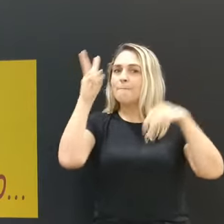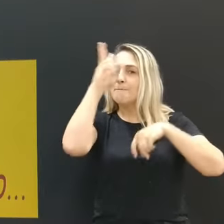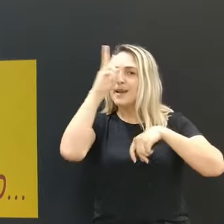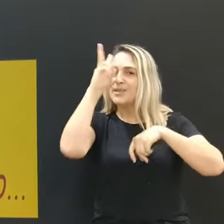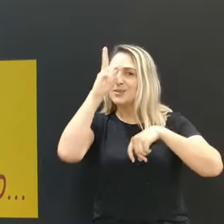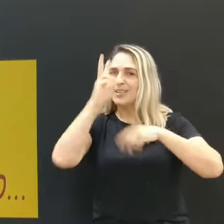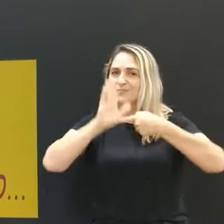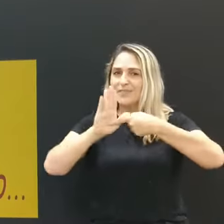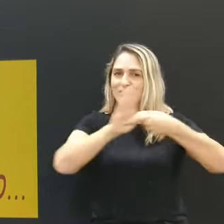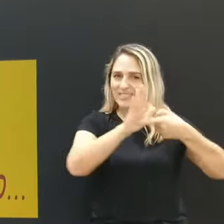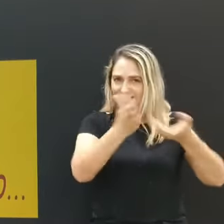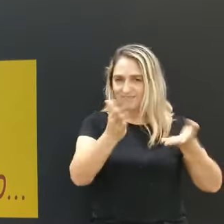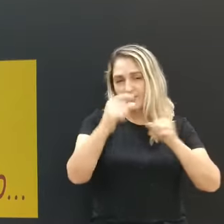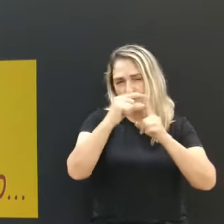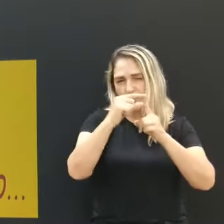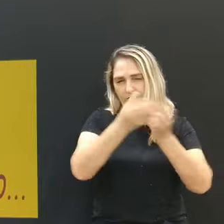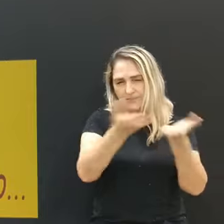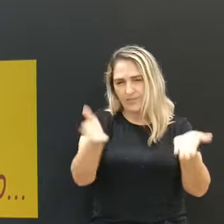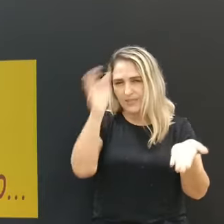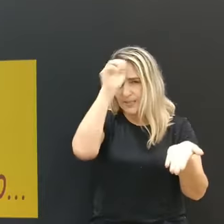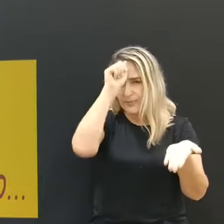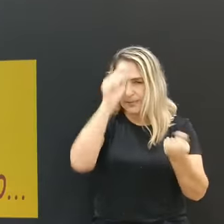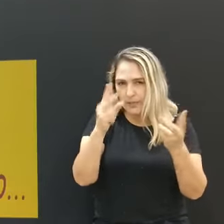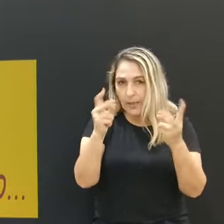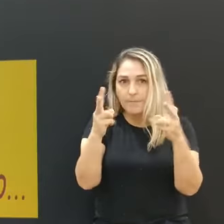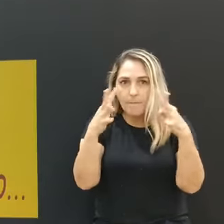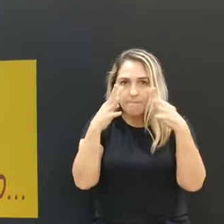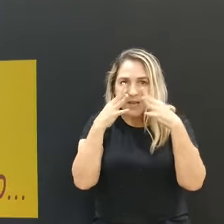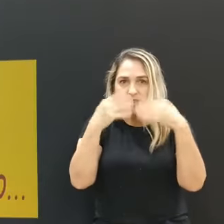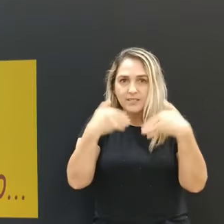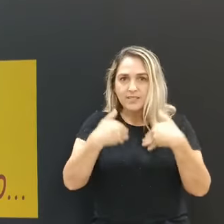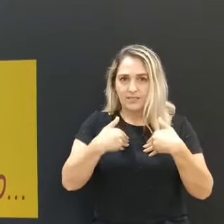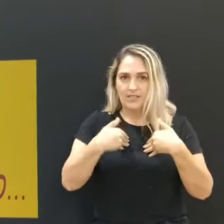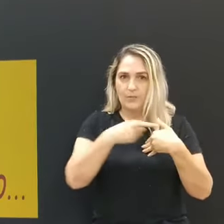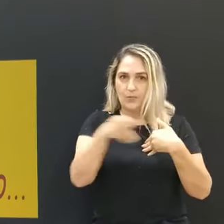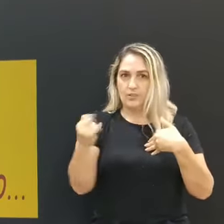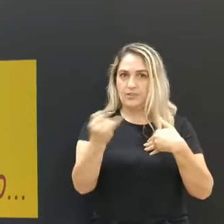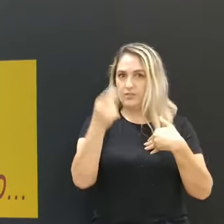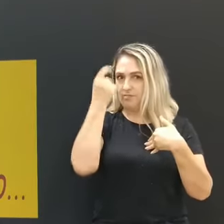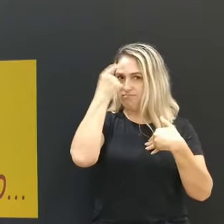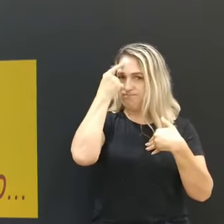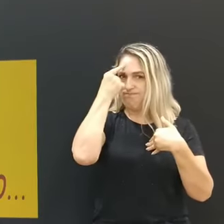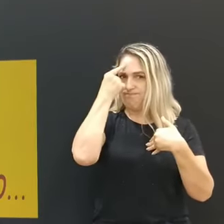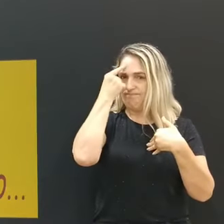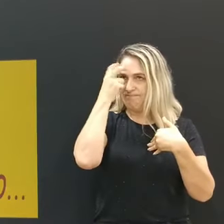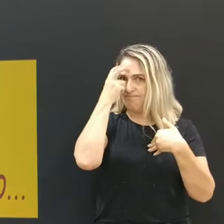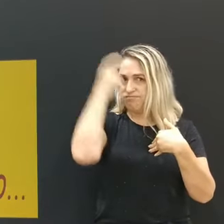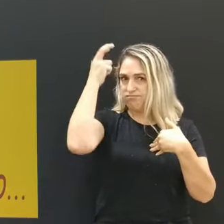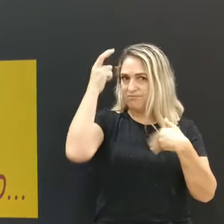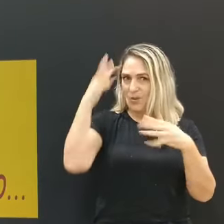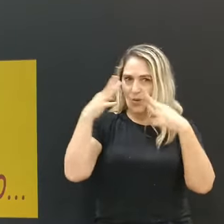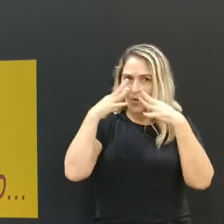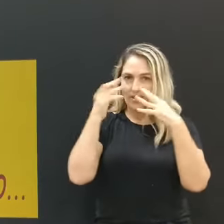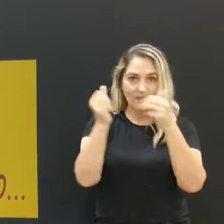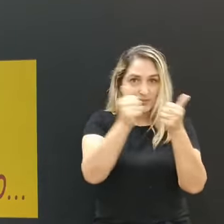ser usados para transmitir a palavra dele e que possamos aprender. Então, nessa hora, seria importante se todos prestássemos